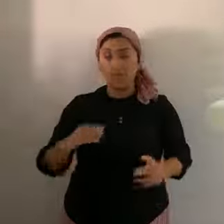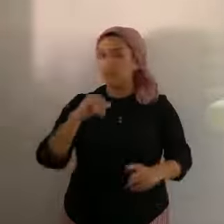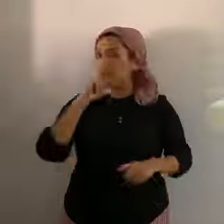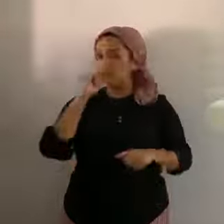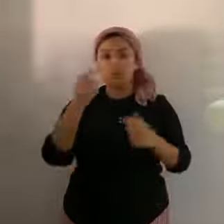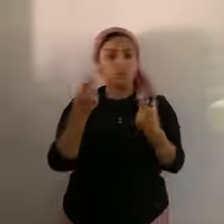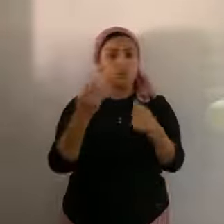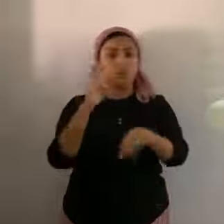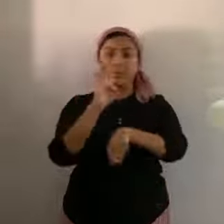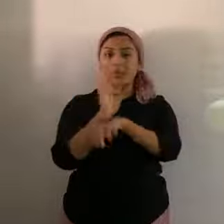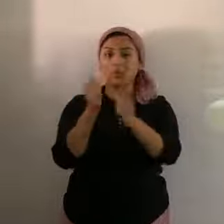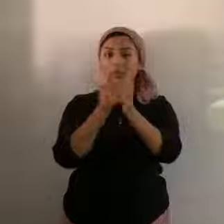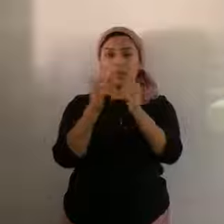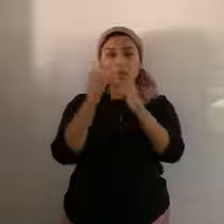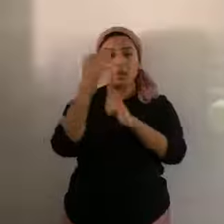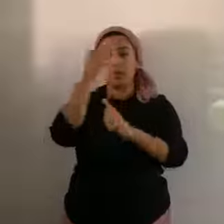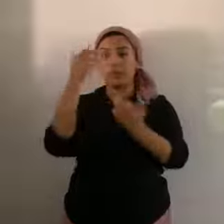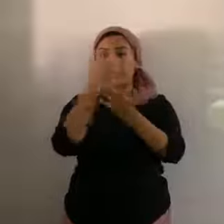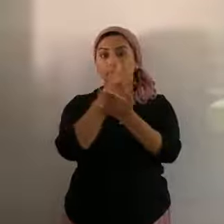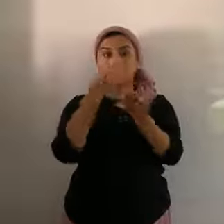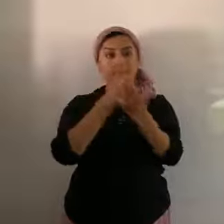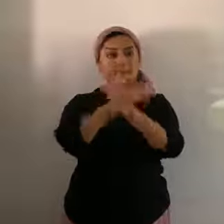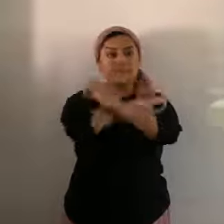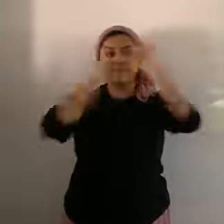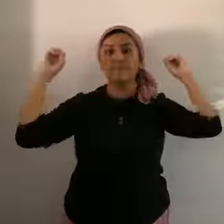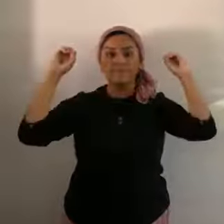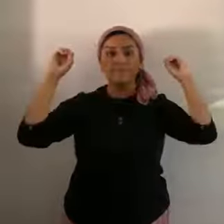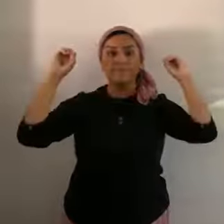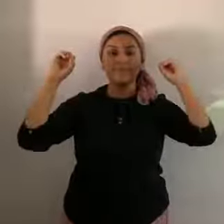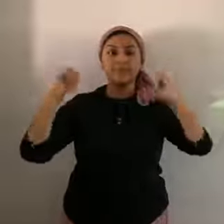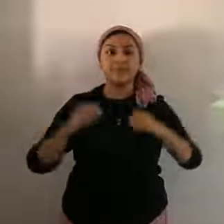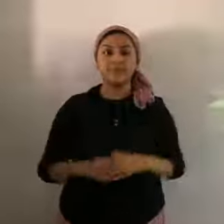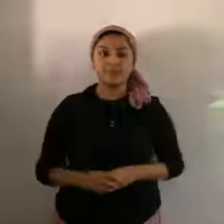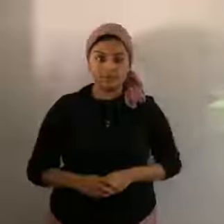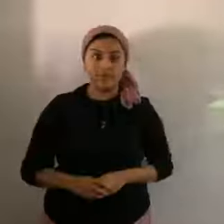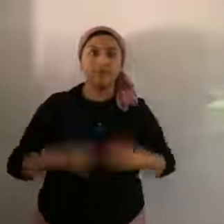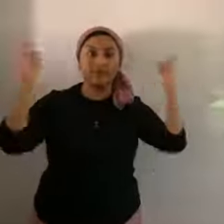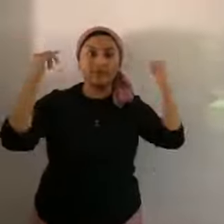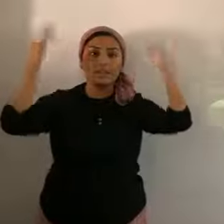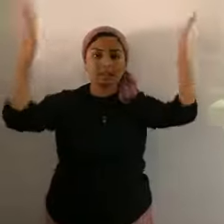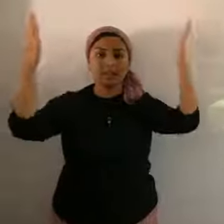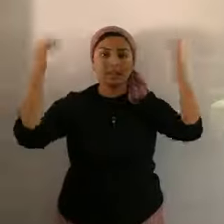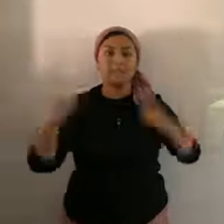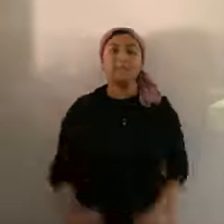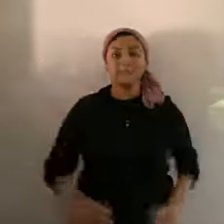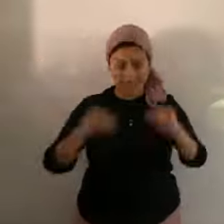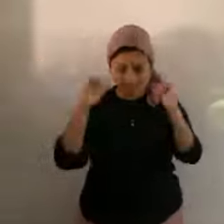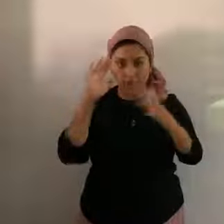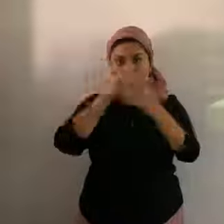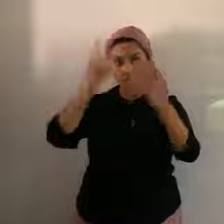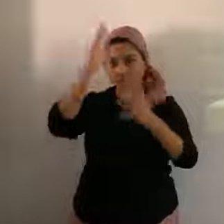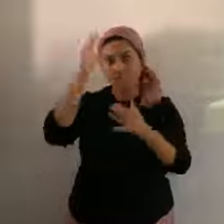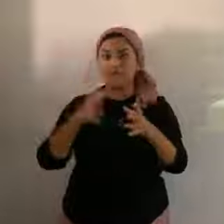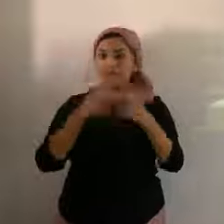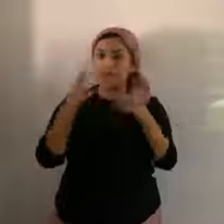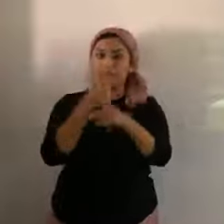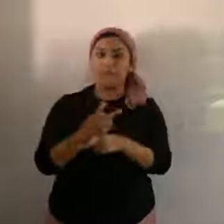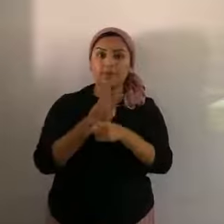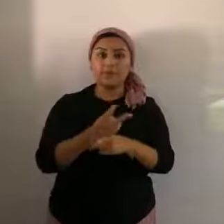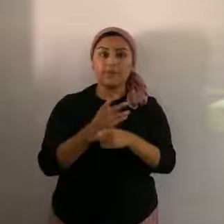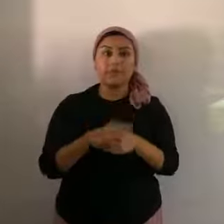negocio con la palabra del Todopoderoso, en todos los aspectos. ¡Aleluya! Bendito. Es algo mucho, muy delicado,